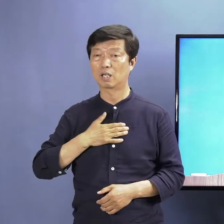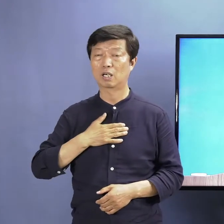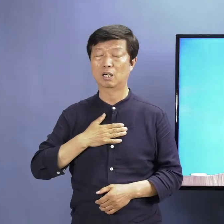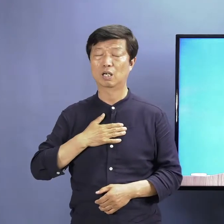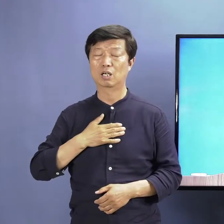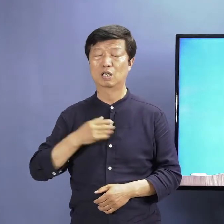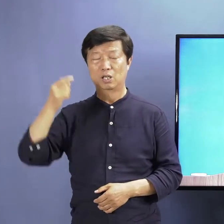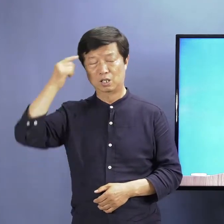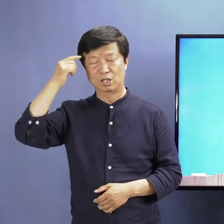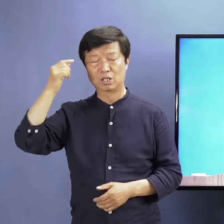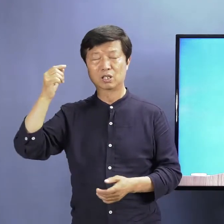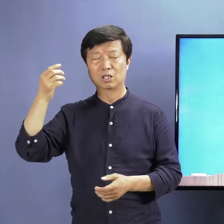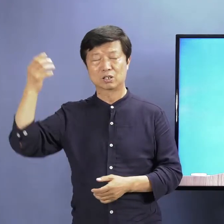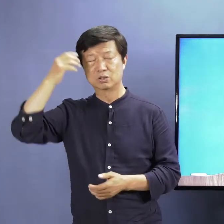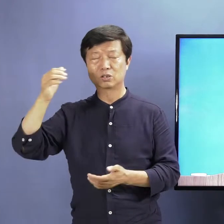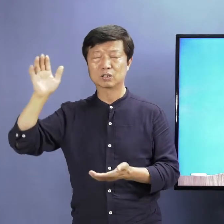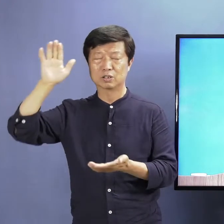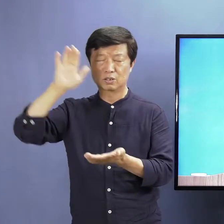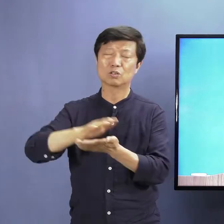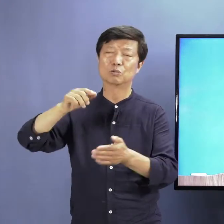영적인 열정을 회복해야죠.